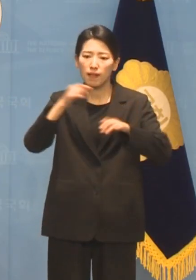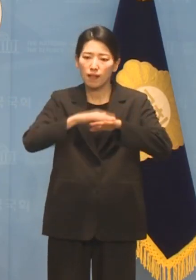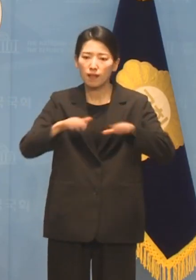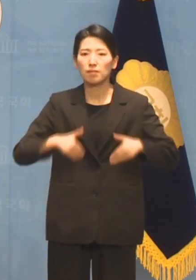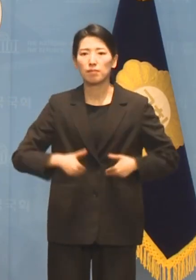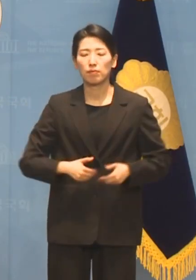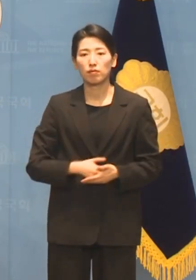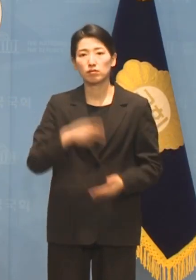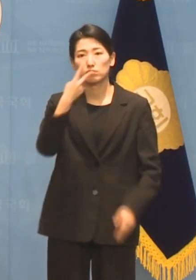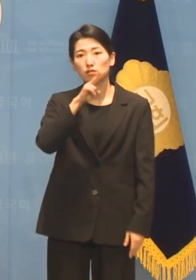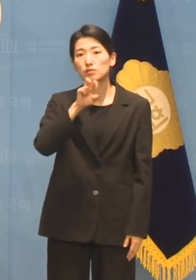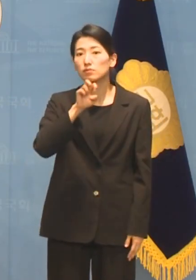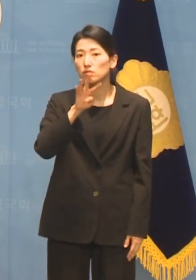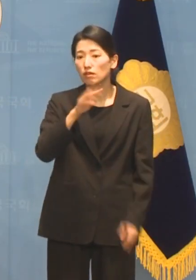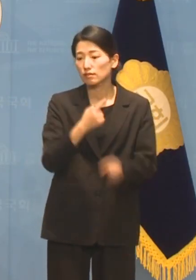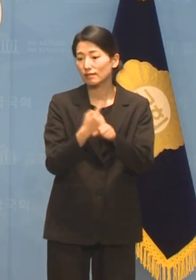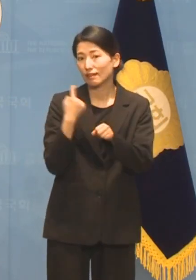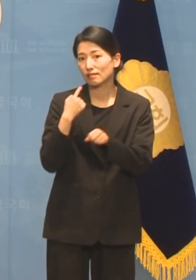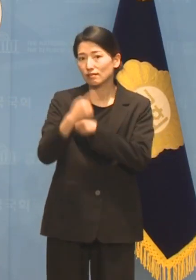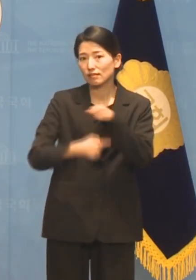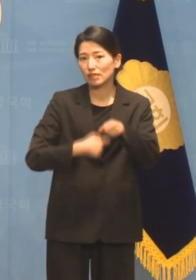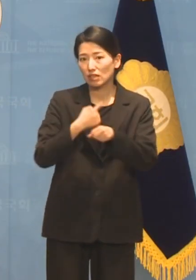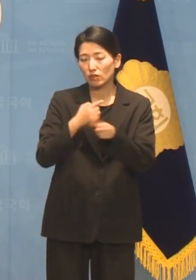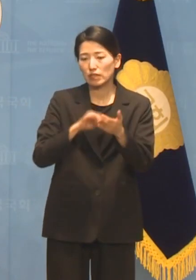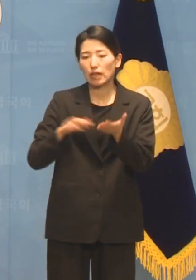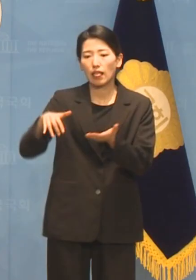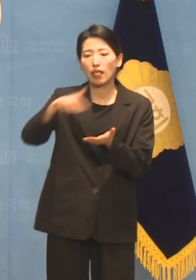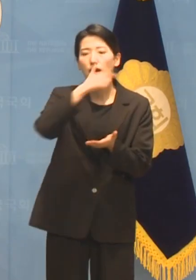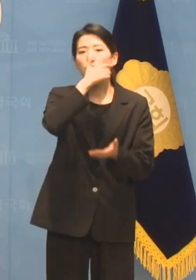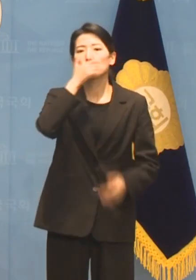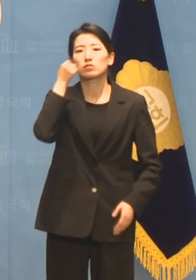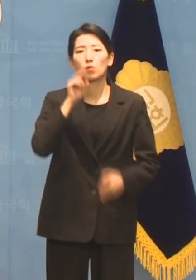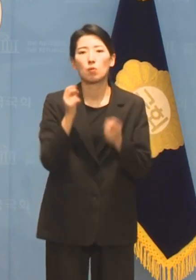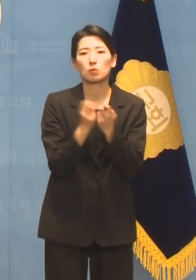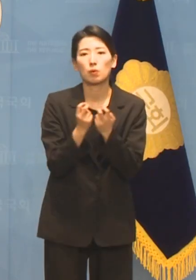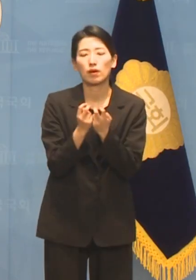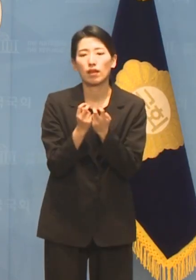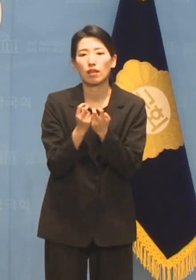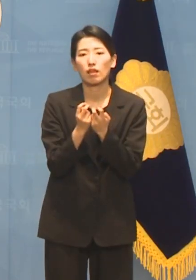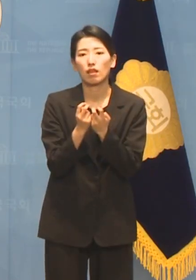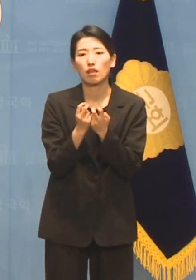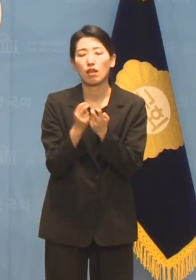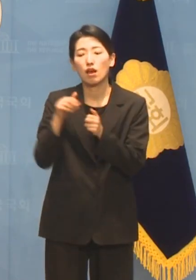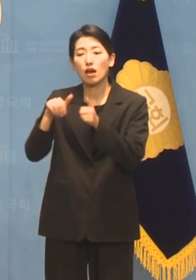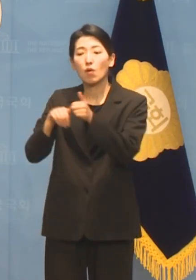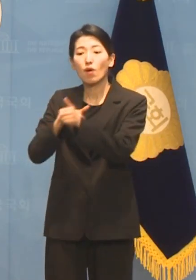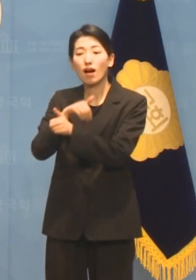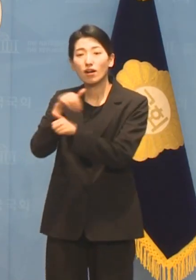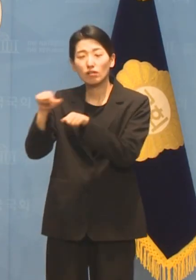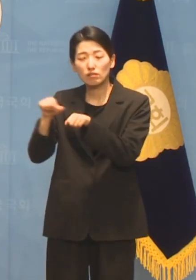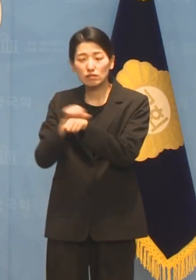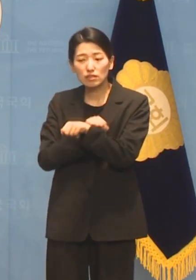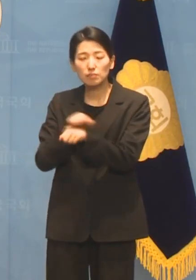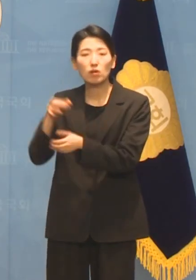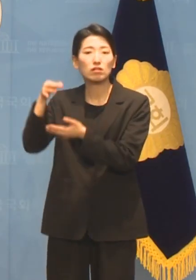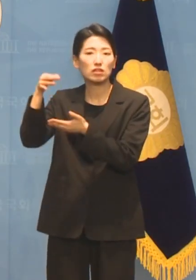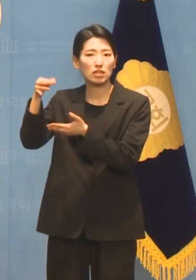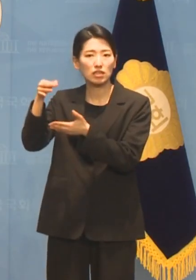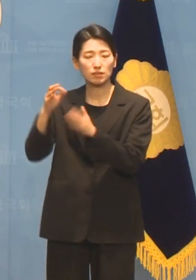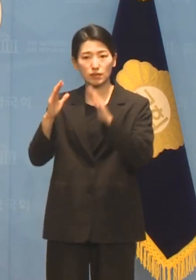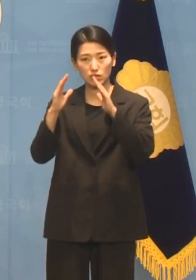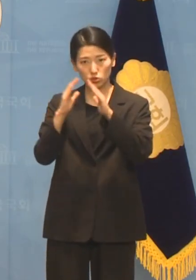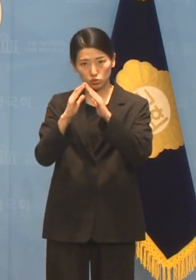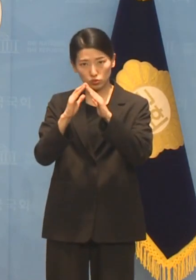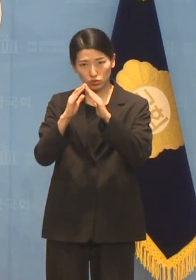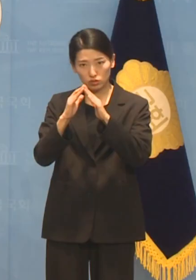기획재정부가 2024년 세수 결손을 메우기 위해 산재보험기금, 환경개선특별기금,